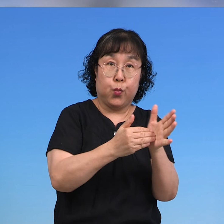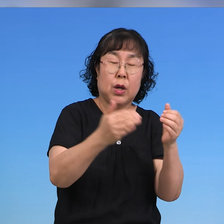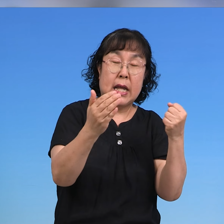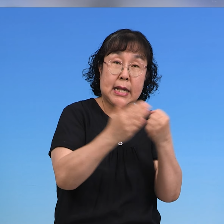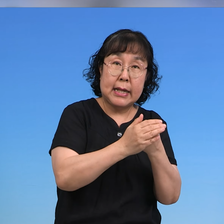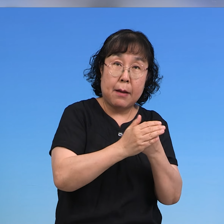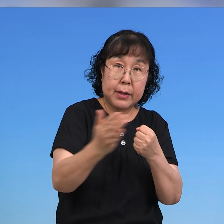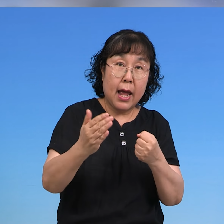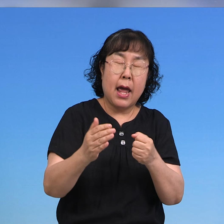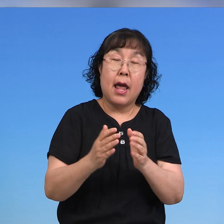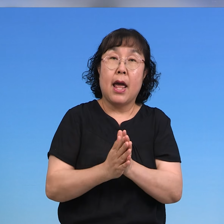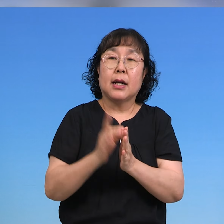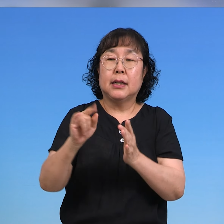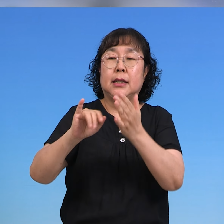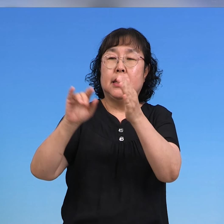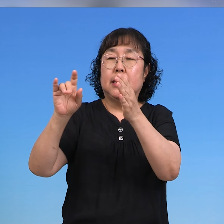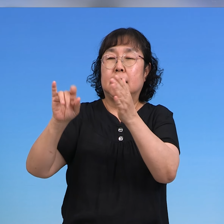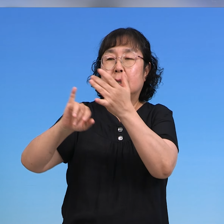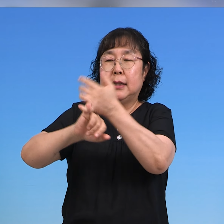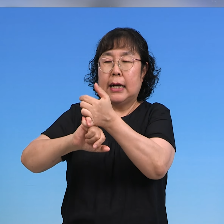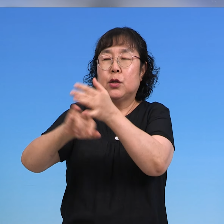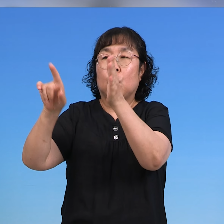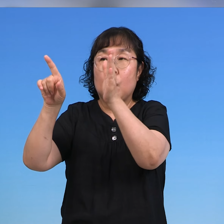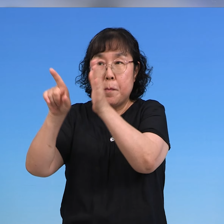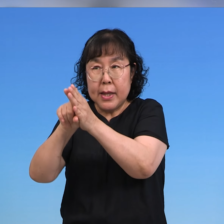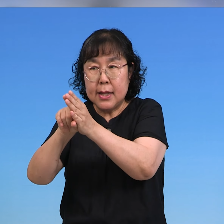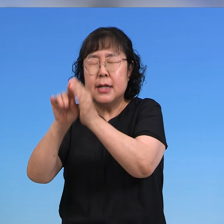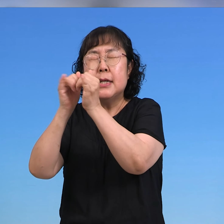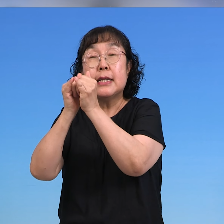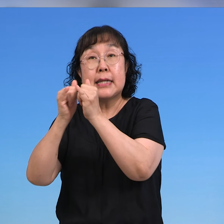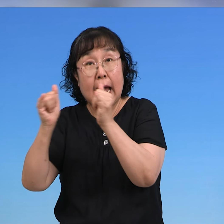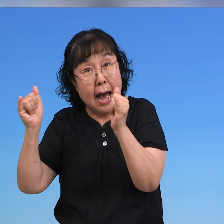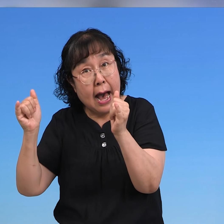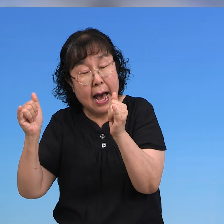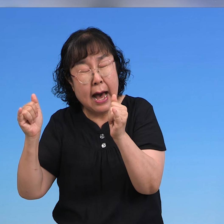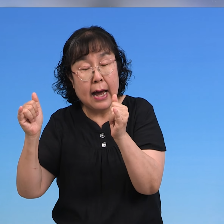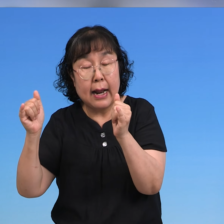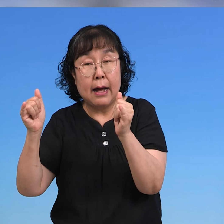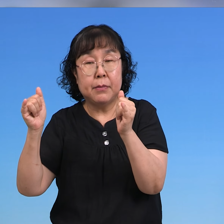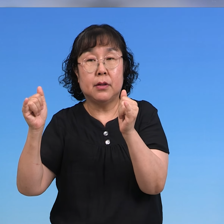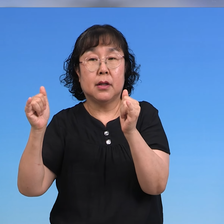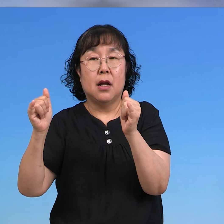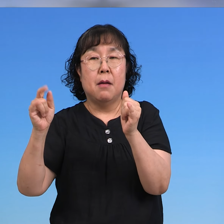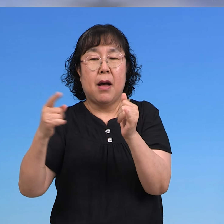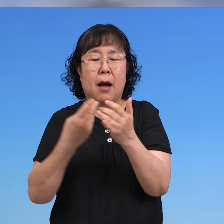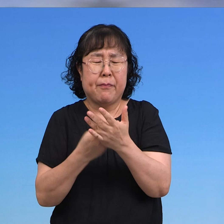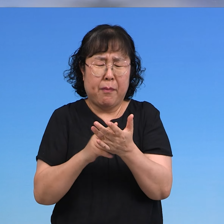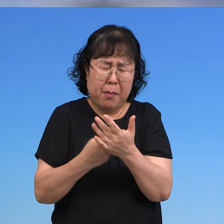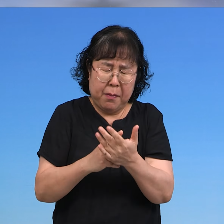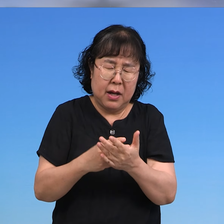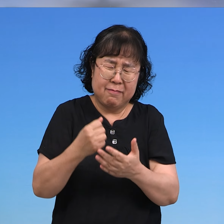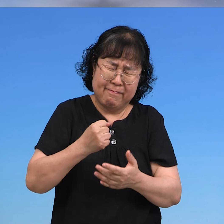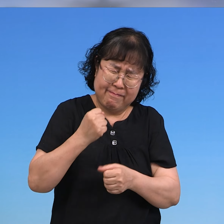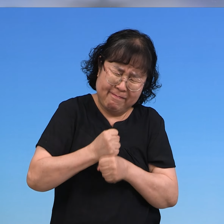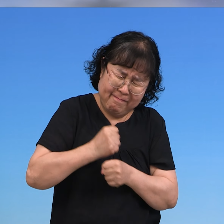그 사람에게 나타나는 게 영적인 상상력이에요. 그래서 안달복달하지 않아요.